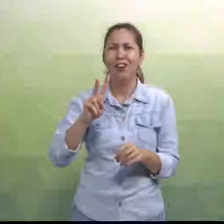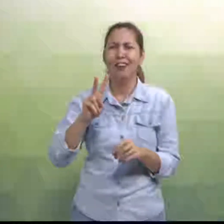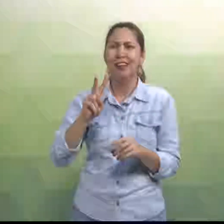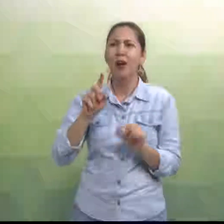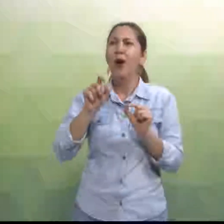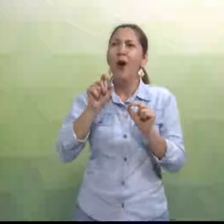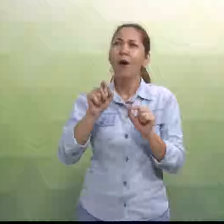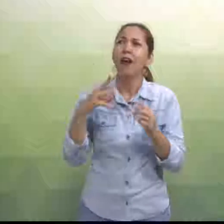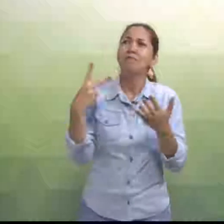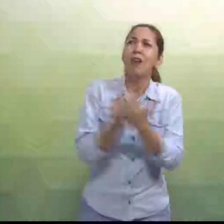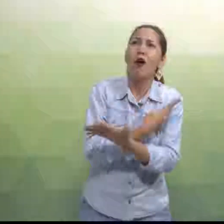é dele.